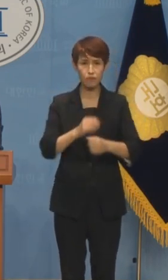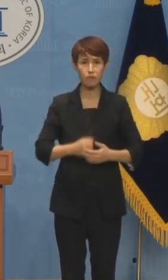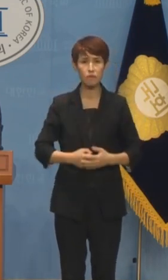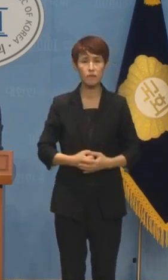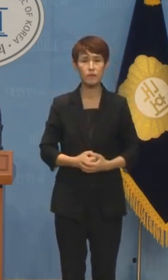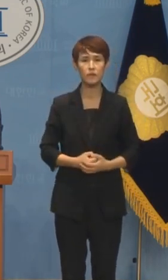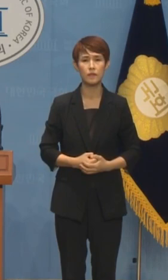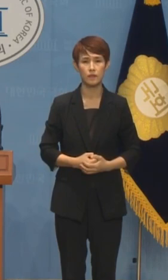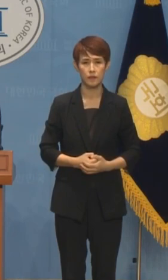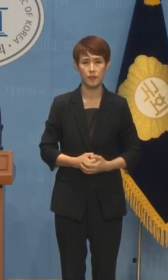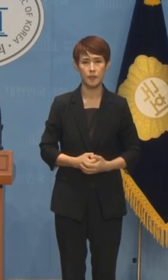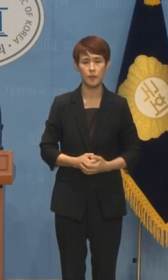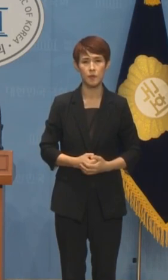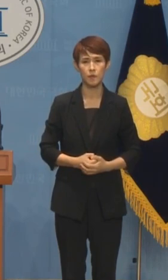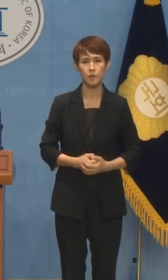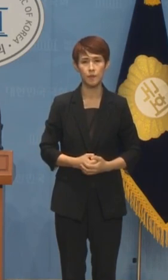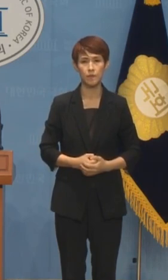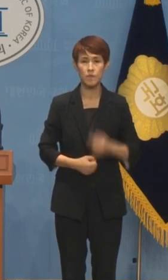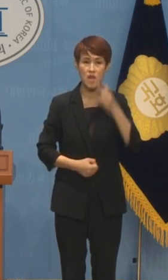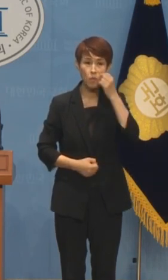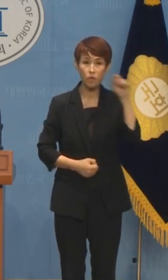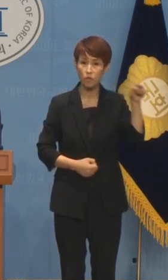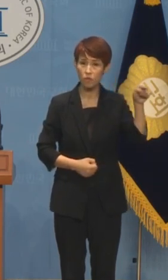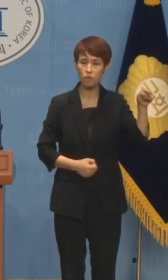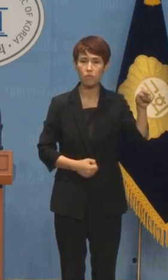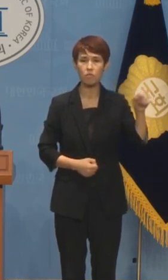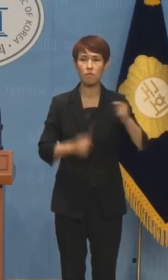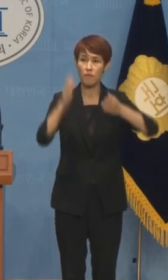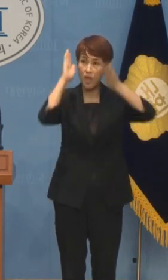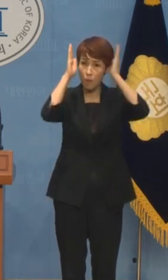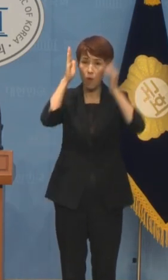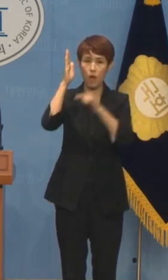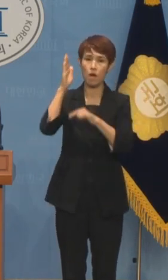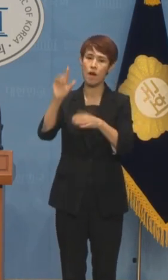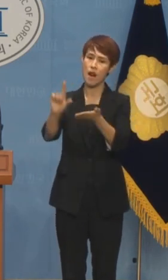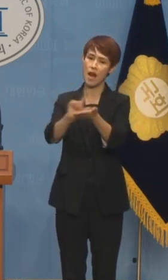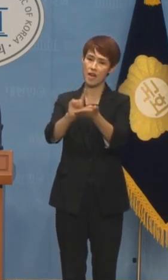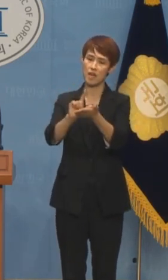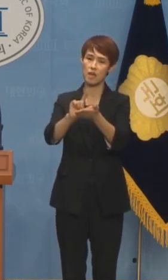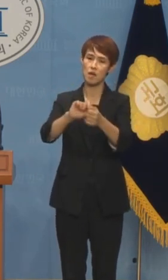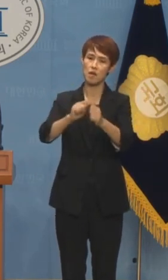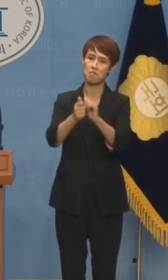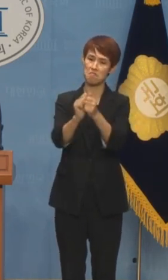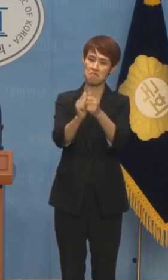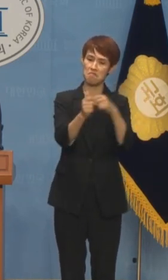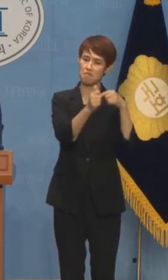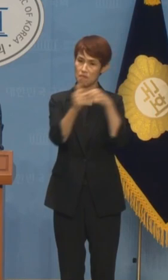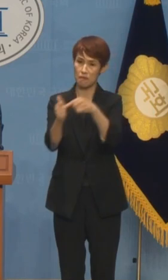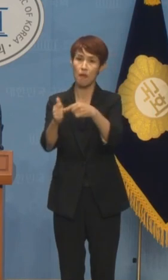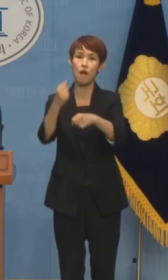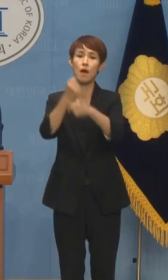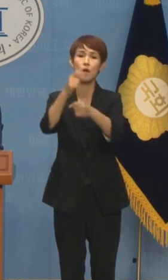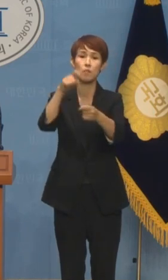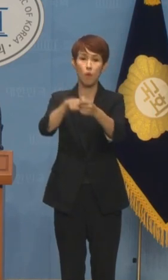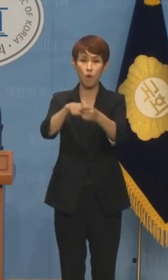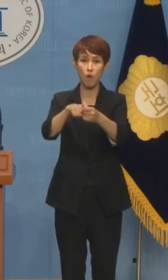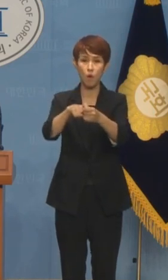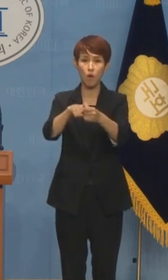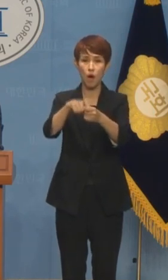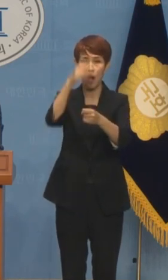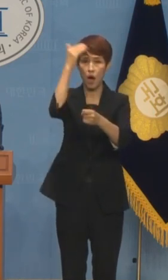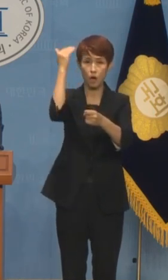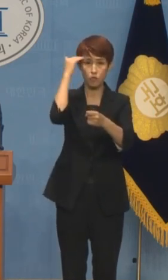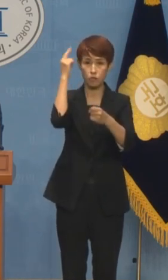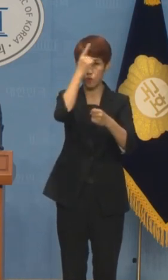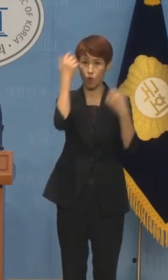없습니다. 일본 정부가 네이버에 라인 지분 매각을 종용하기 위해 이젠 우리